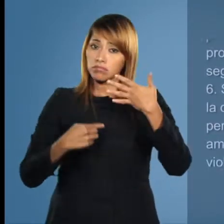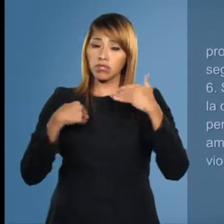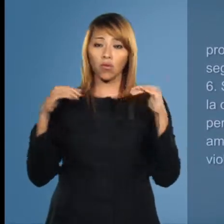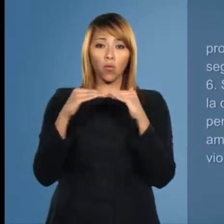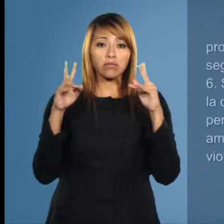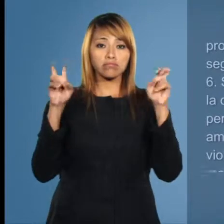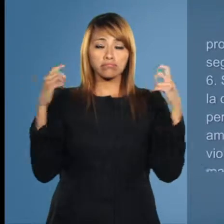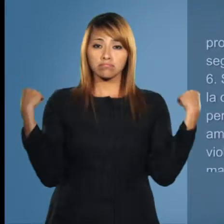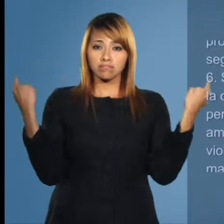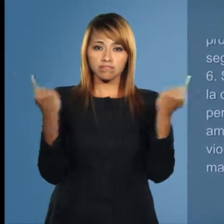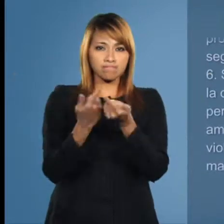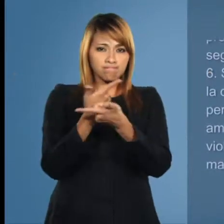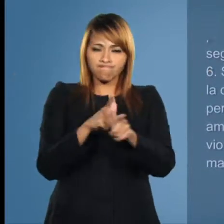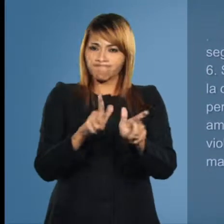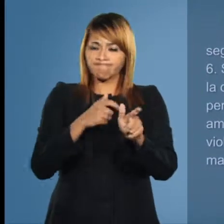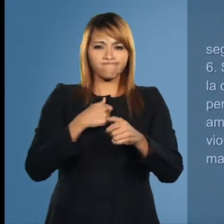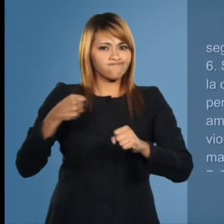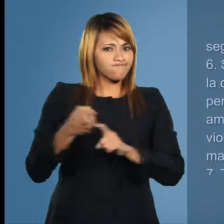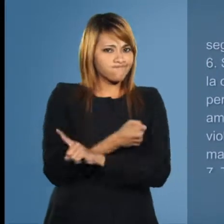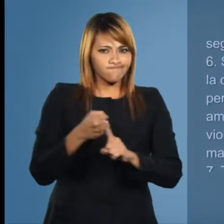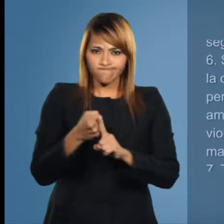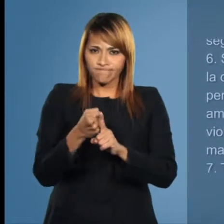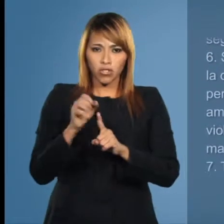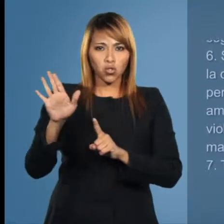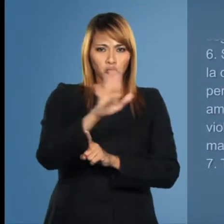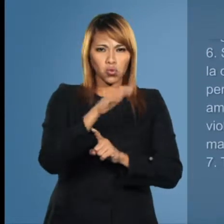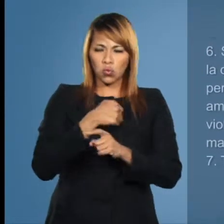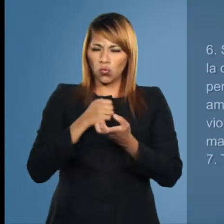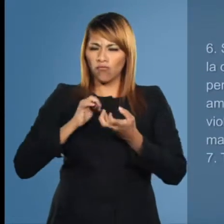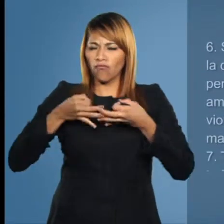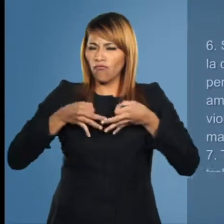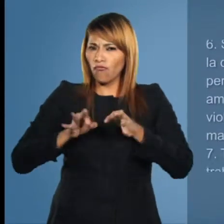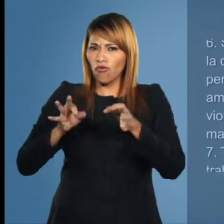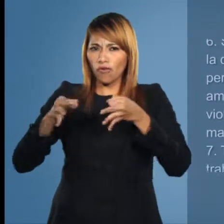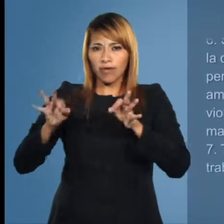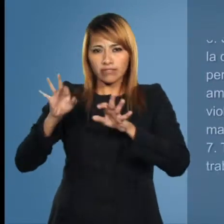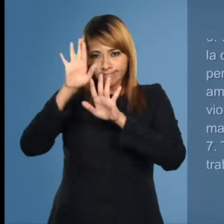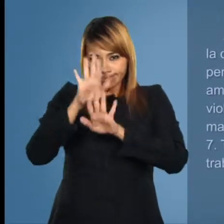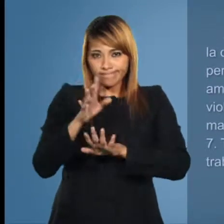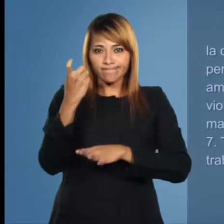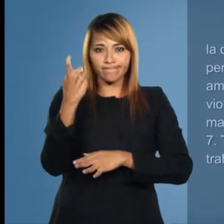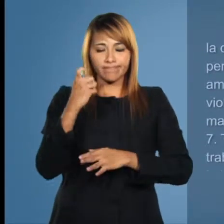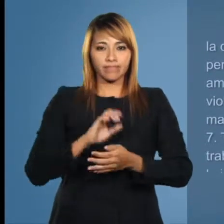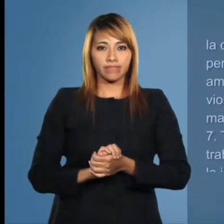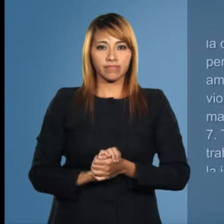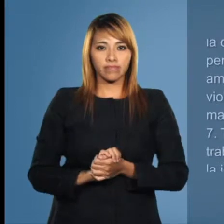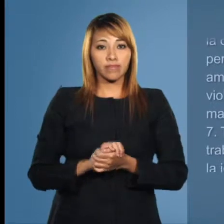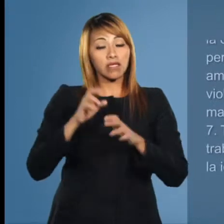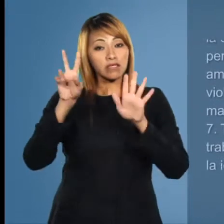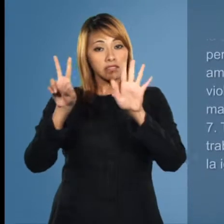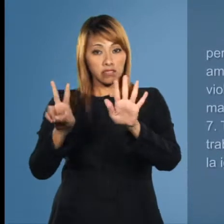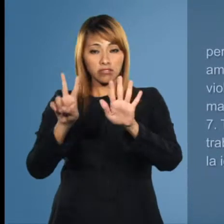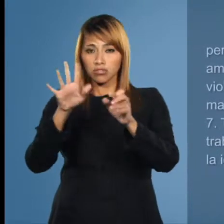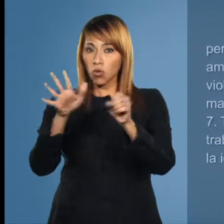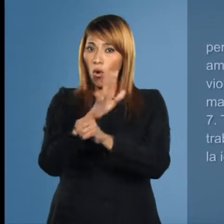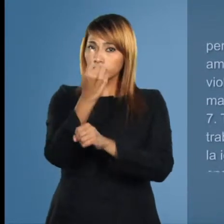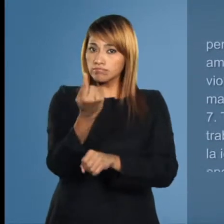derecho a un ambiente laboral libre de violencia en todas sus manifestaciones. 7. Todo trabajador